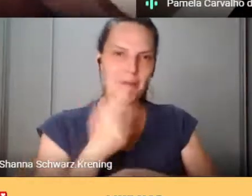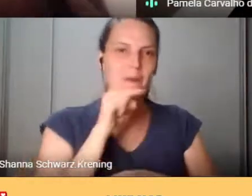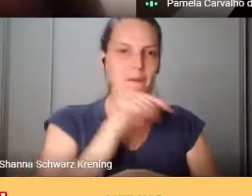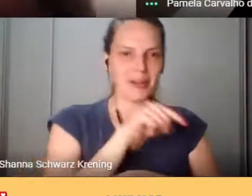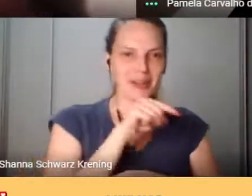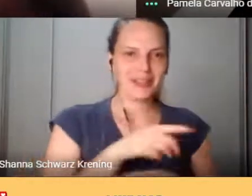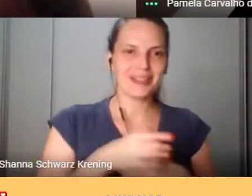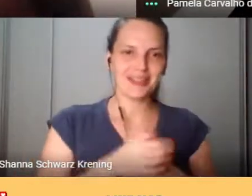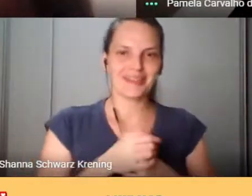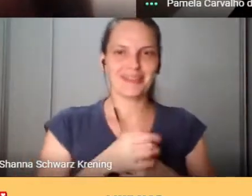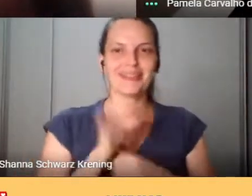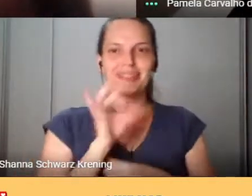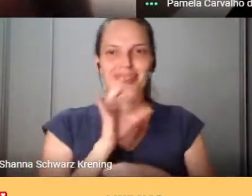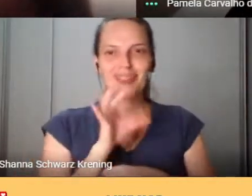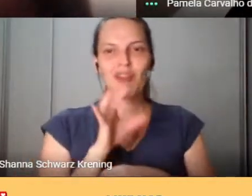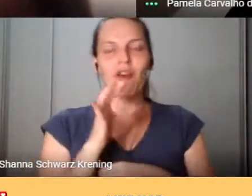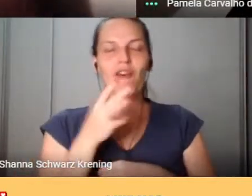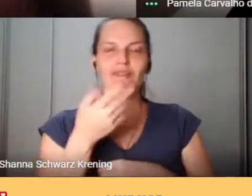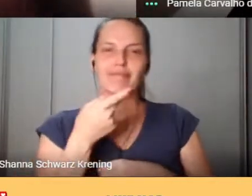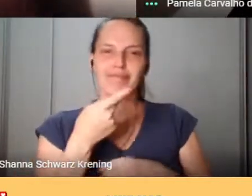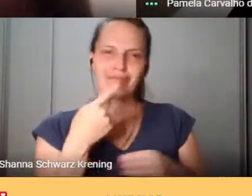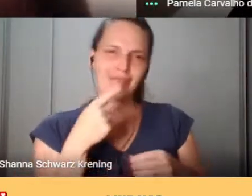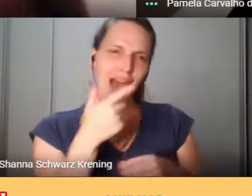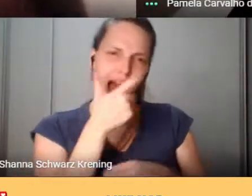bastante já.